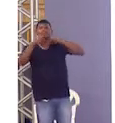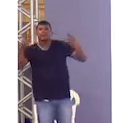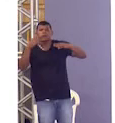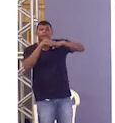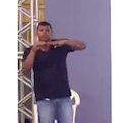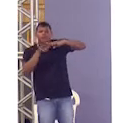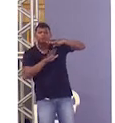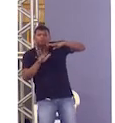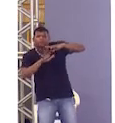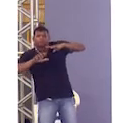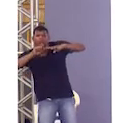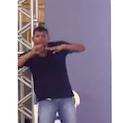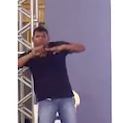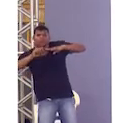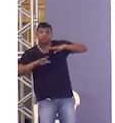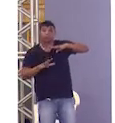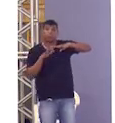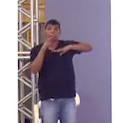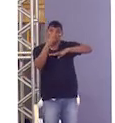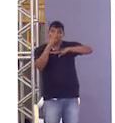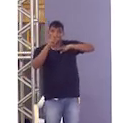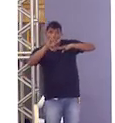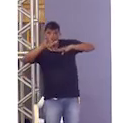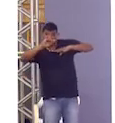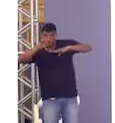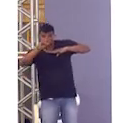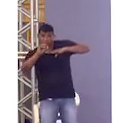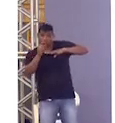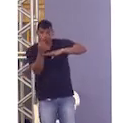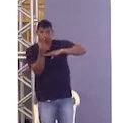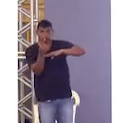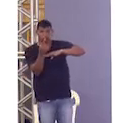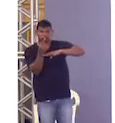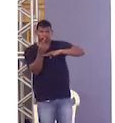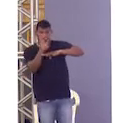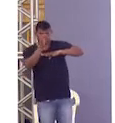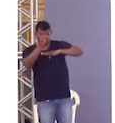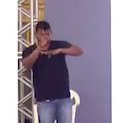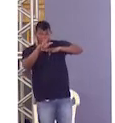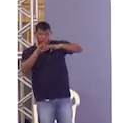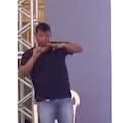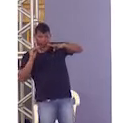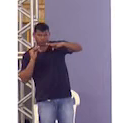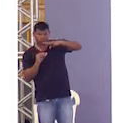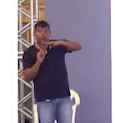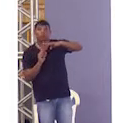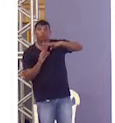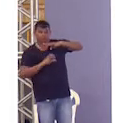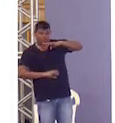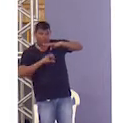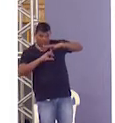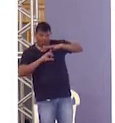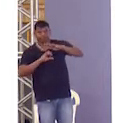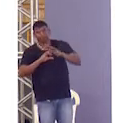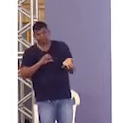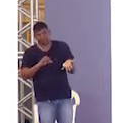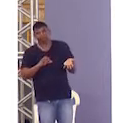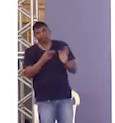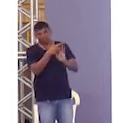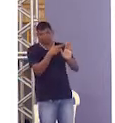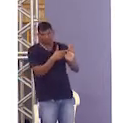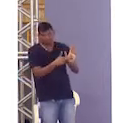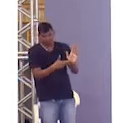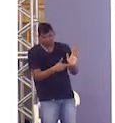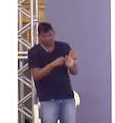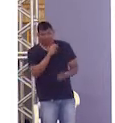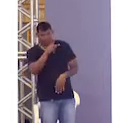gente? Só um. Porque o único número que está se repetindo é o 9. Então eu vou usar